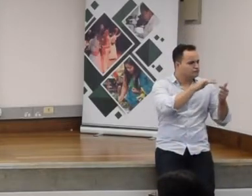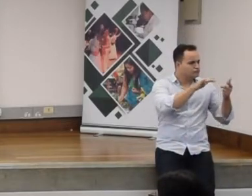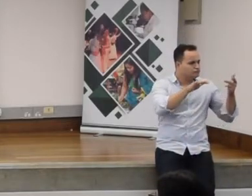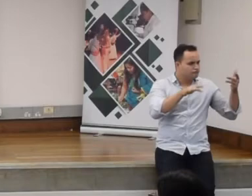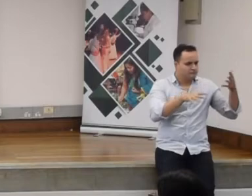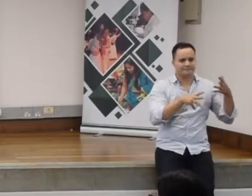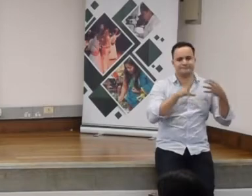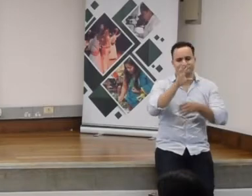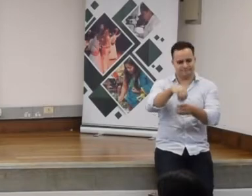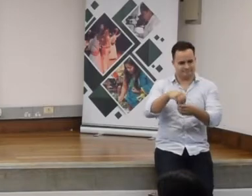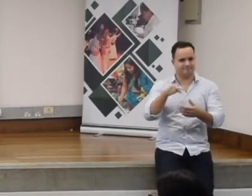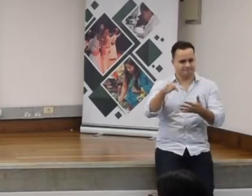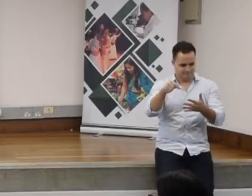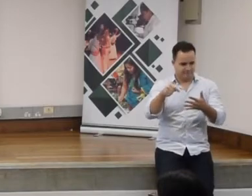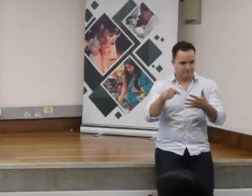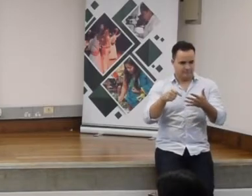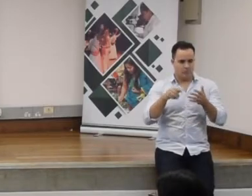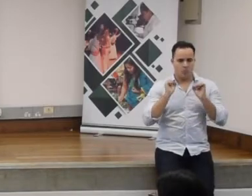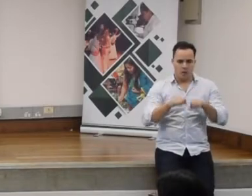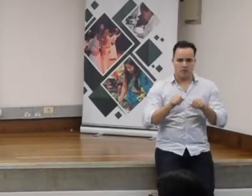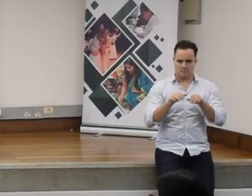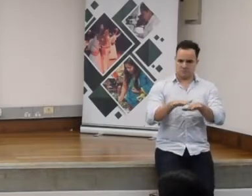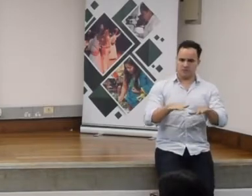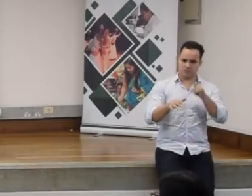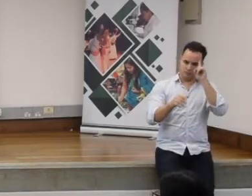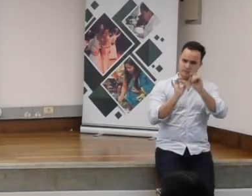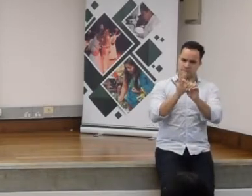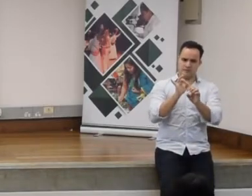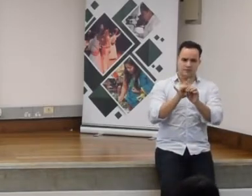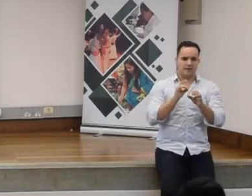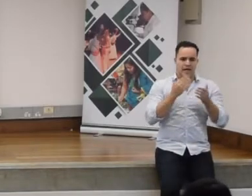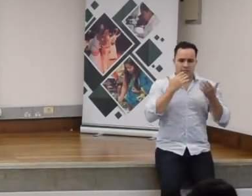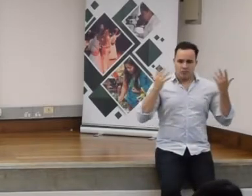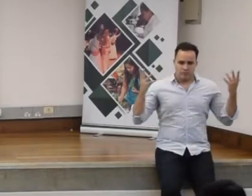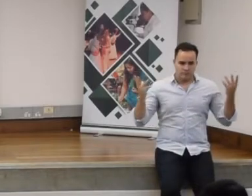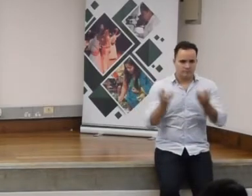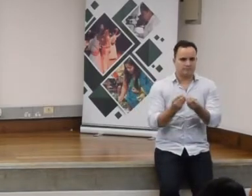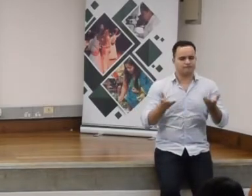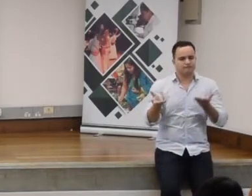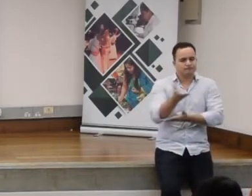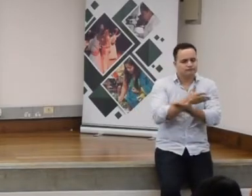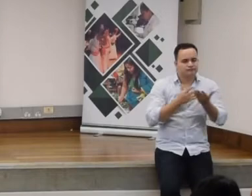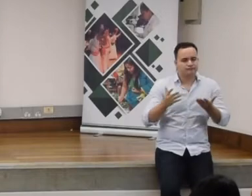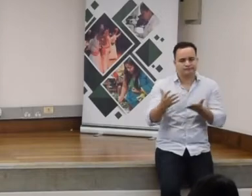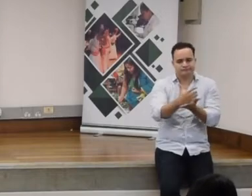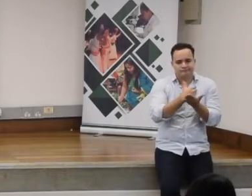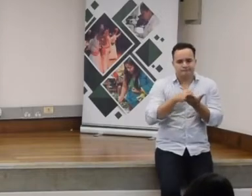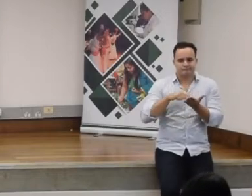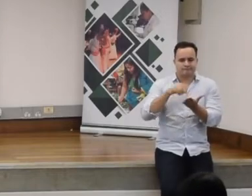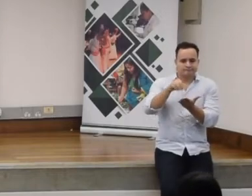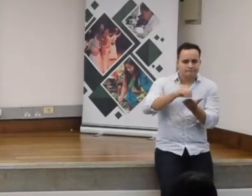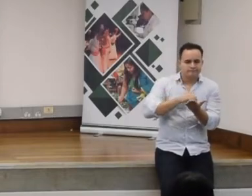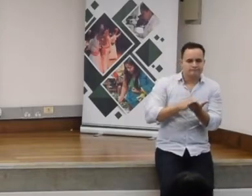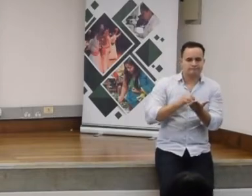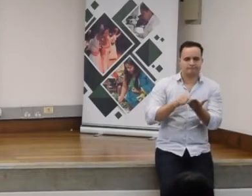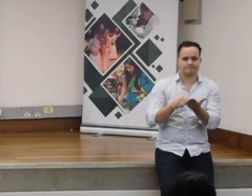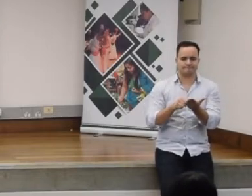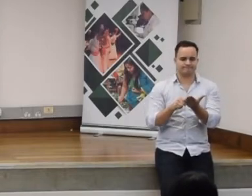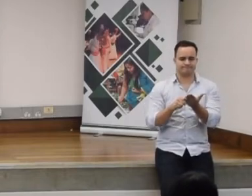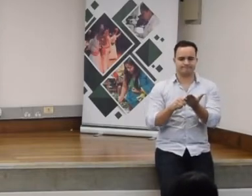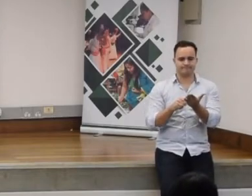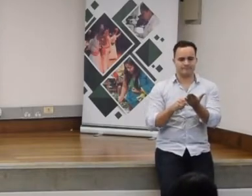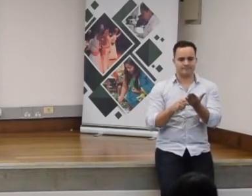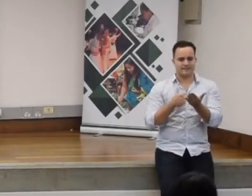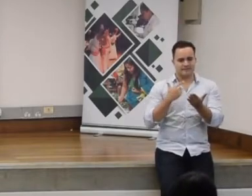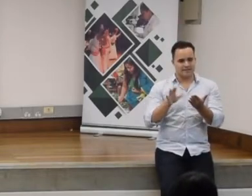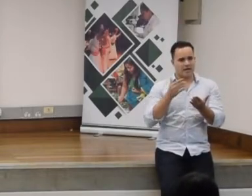que ese escenario puede realmente contribuir a recopilar y a condensar a toda